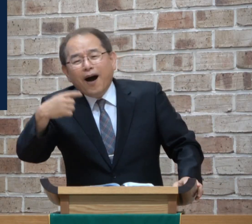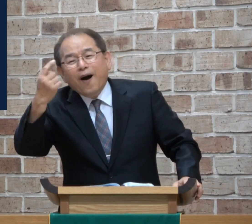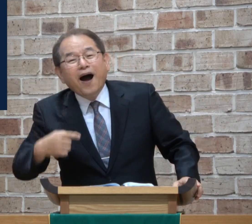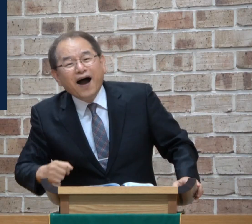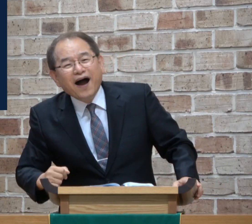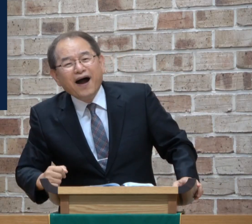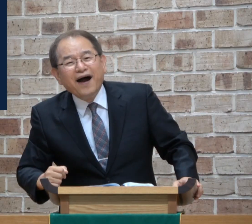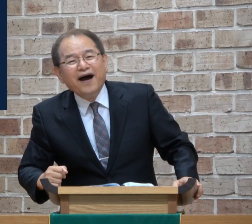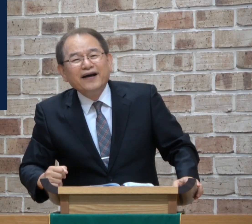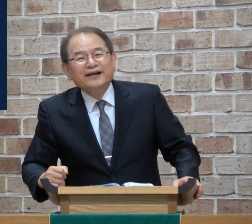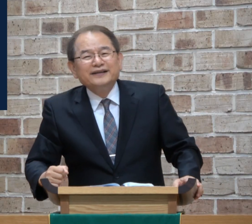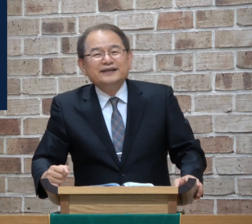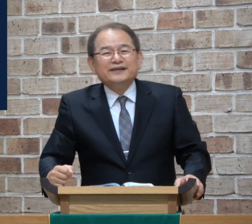됩니다.